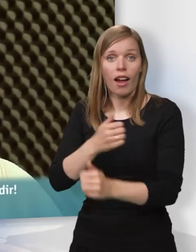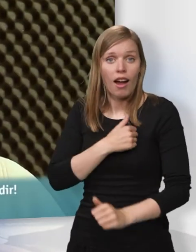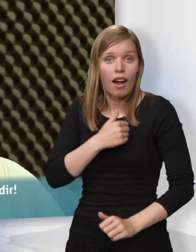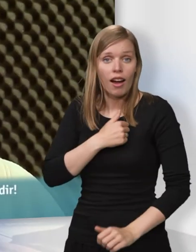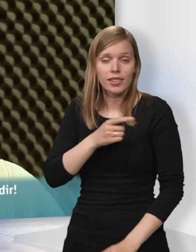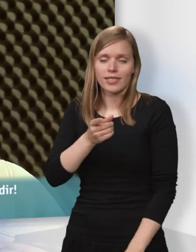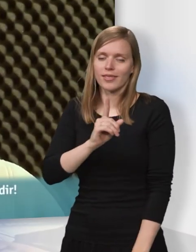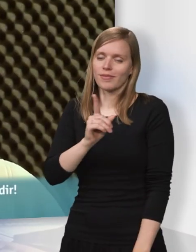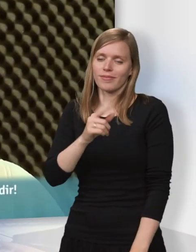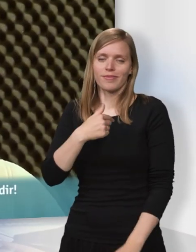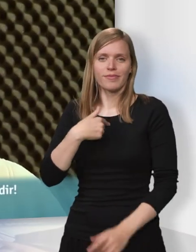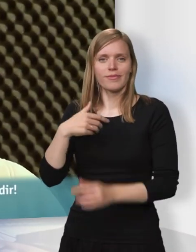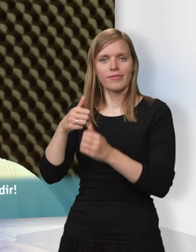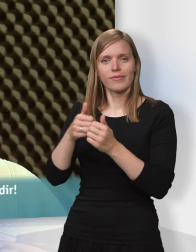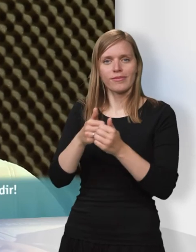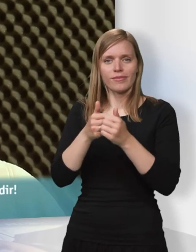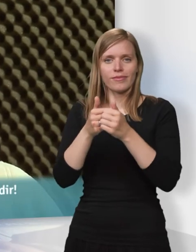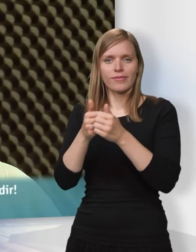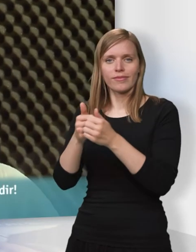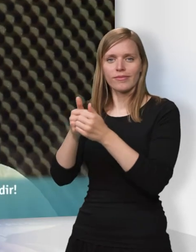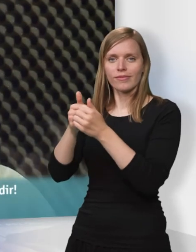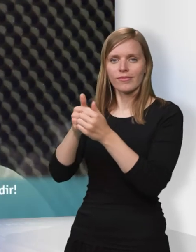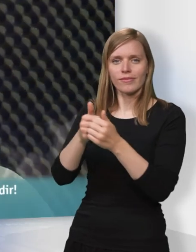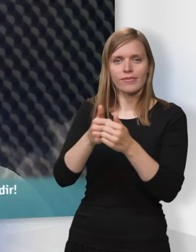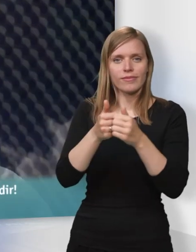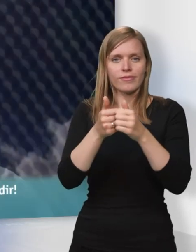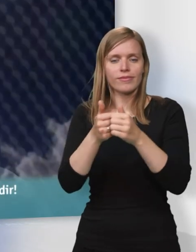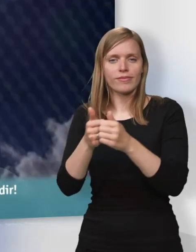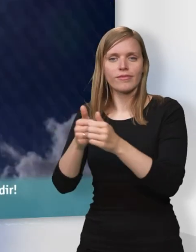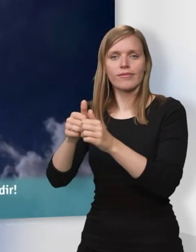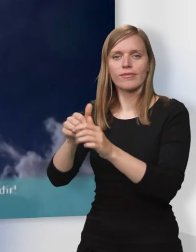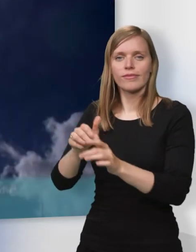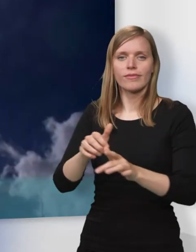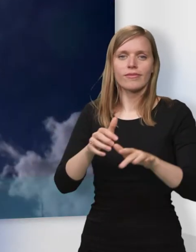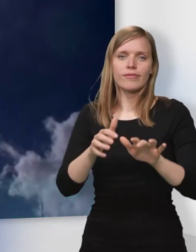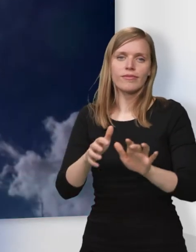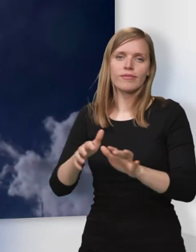Hab keine Angst, ich bin bei dir.